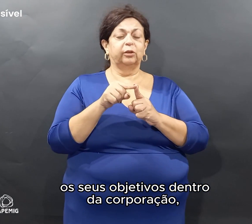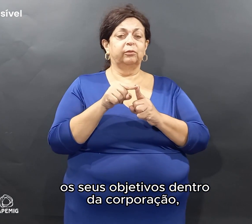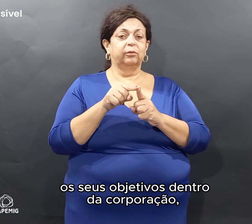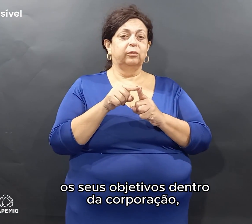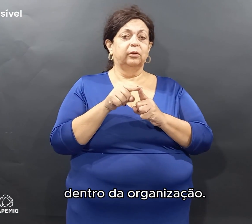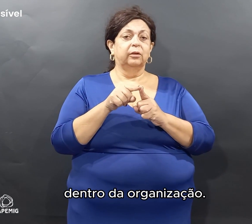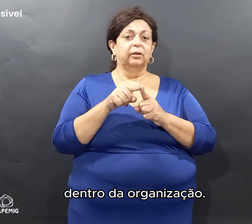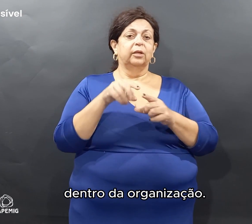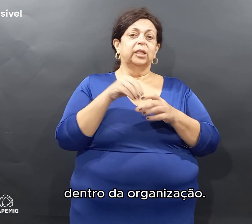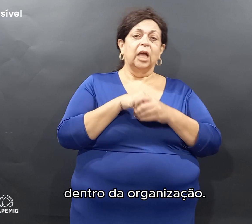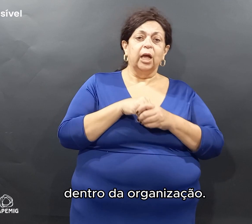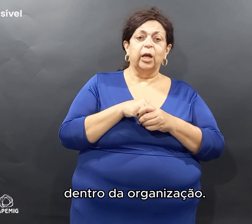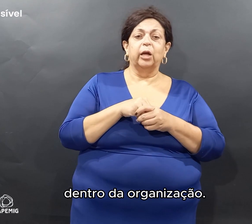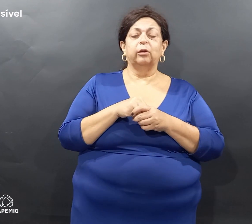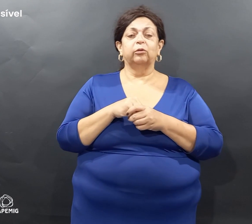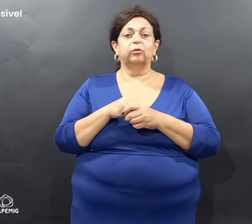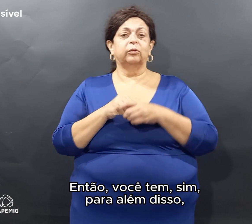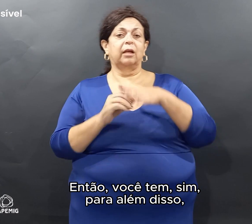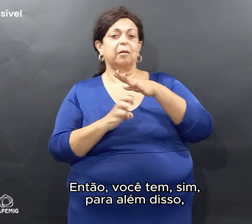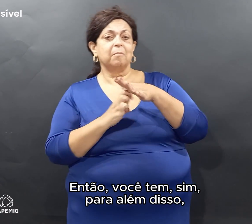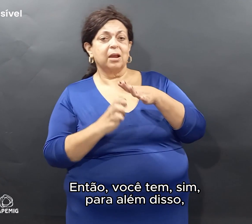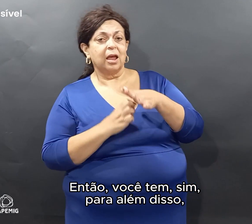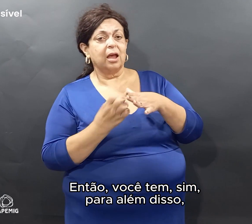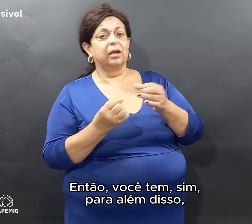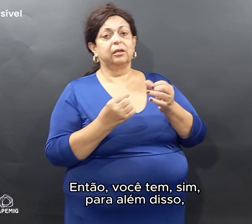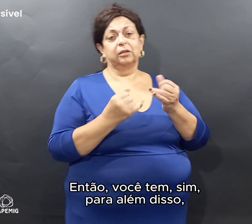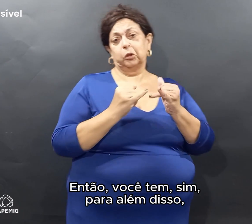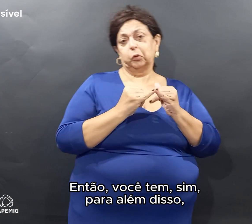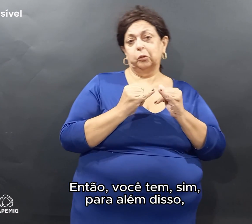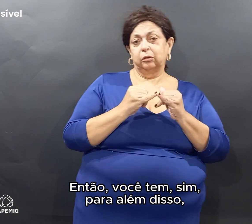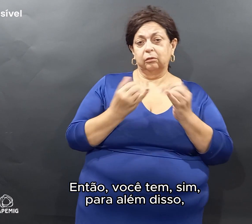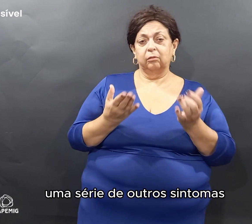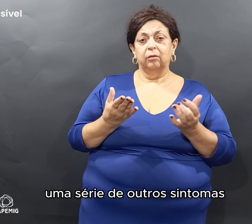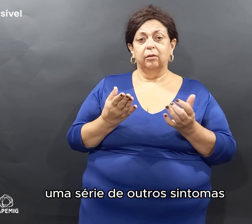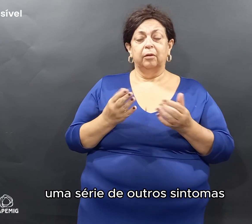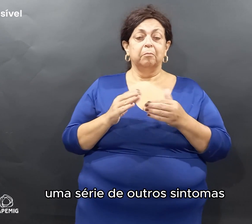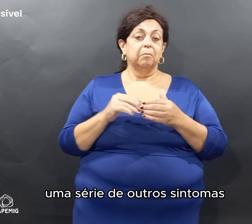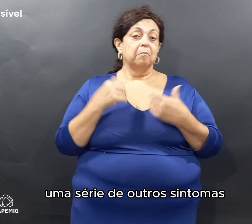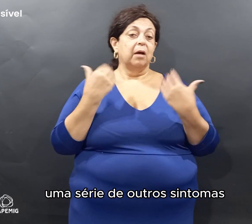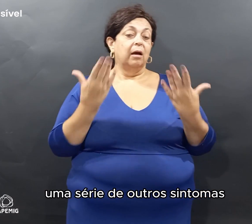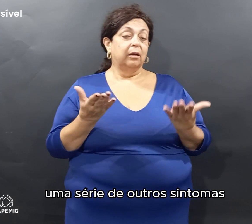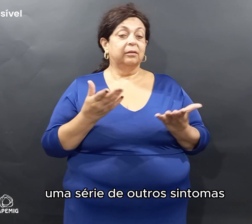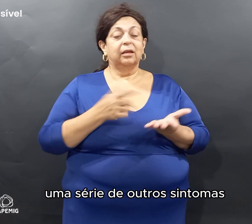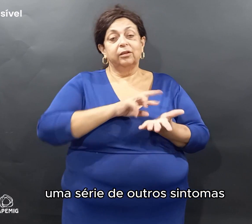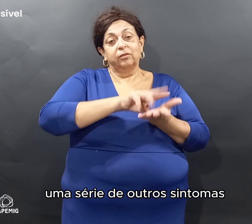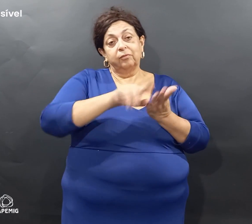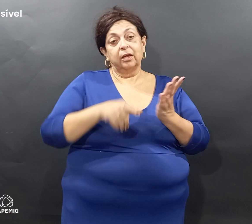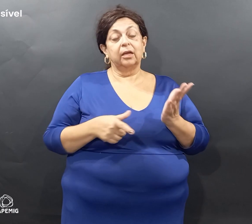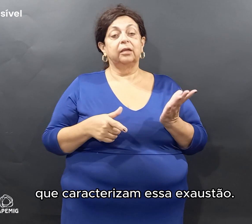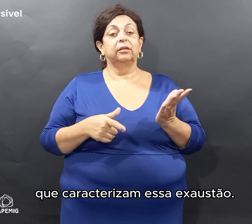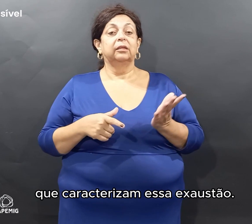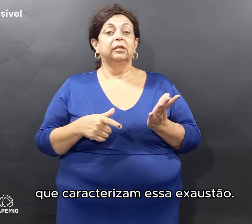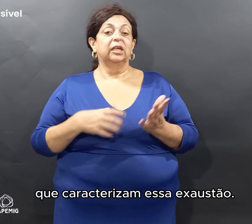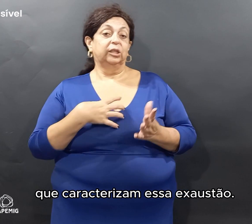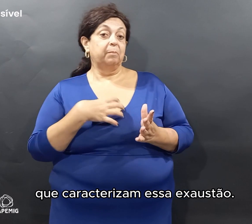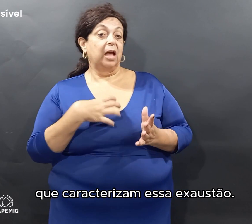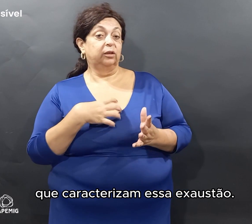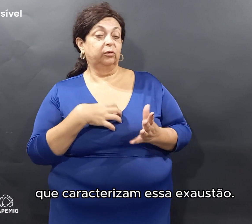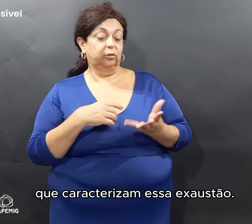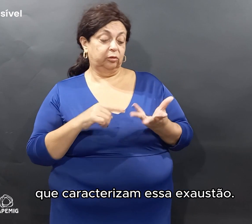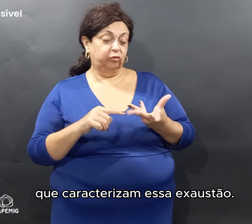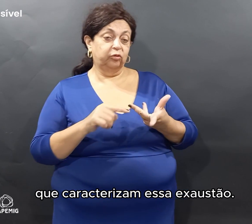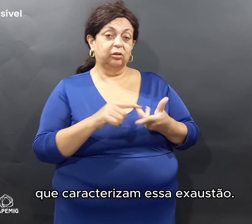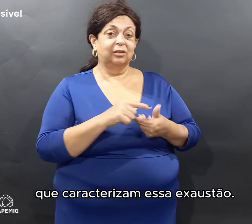dentro da corporação, dentro da organização. Então você tem, sim, para além disso, você tem uma série de outros sintomas que